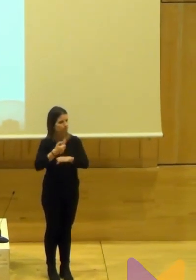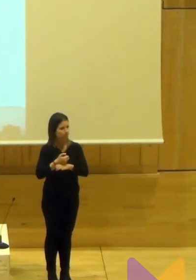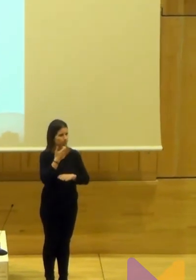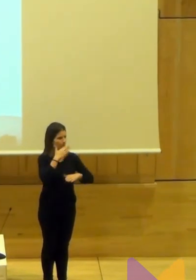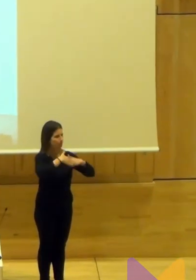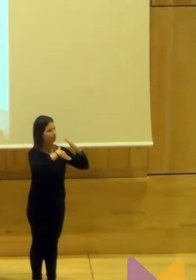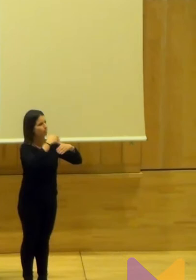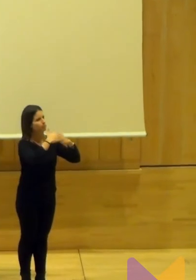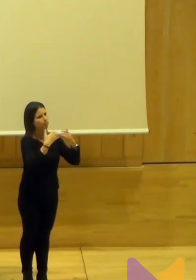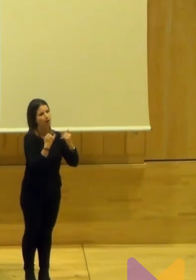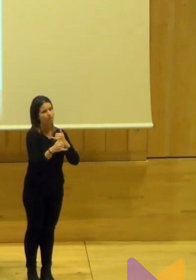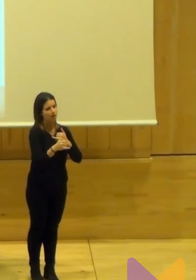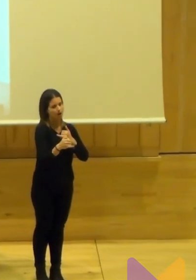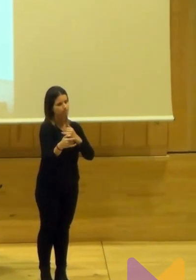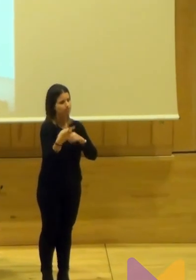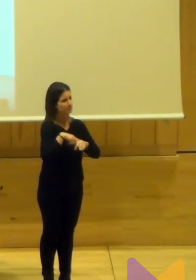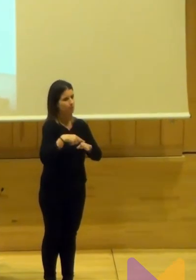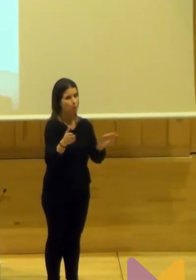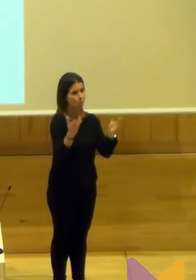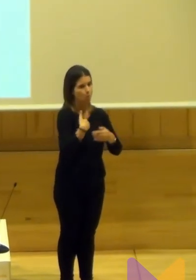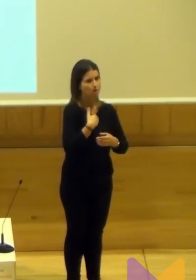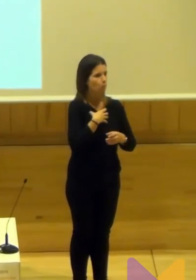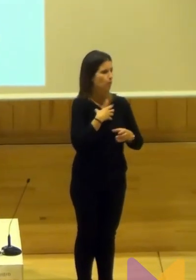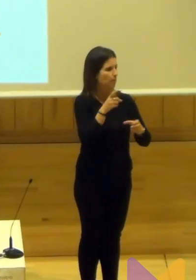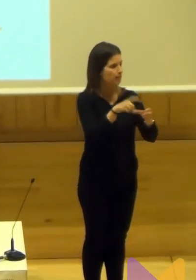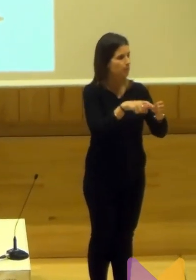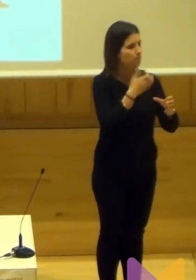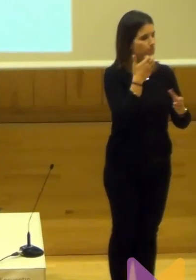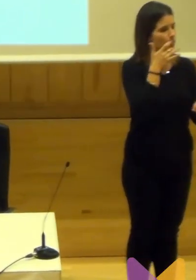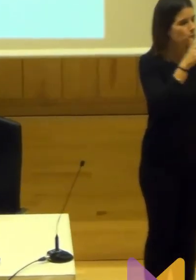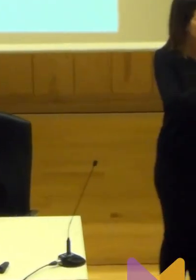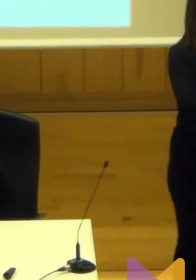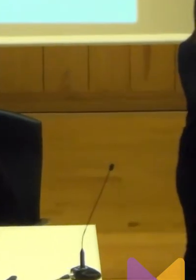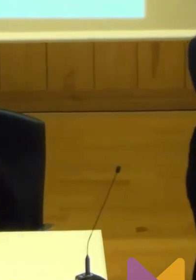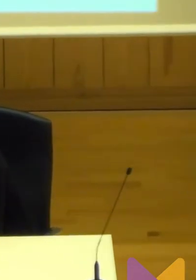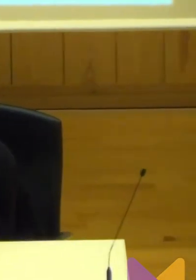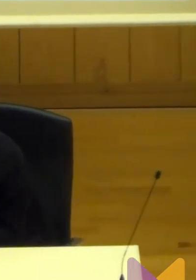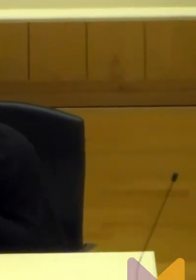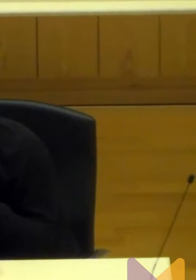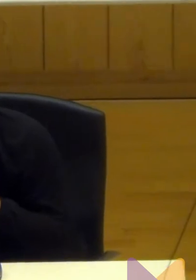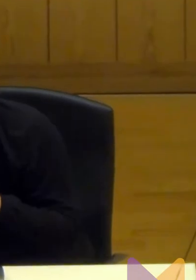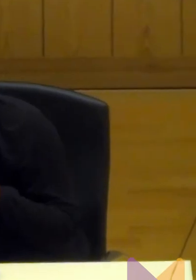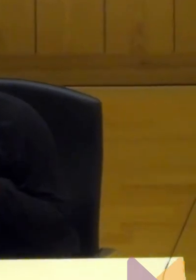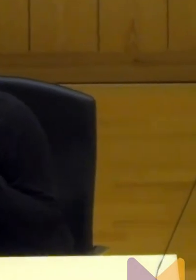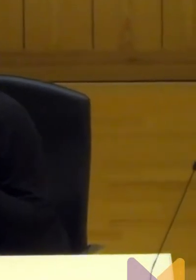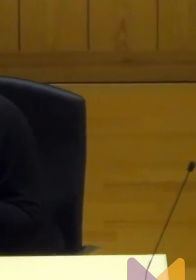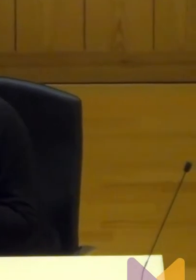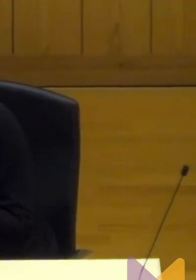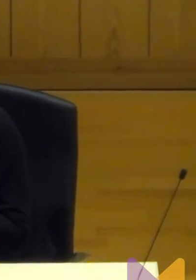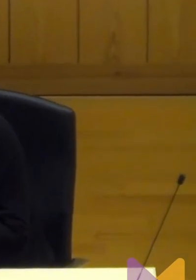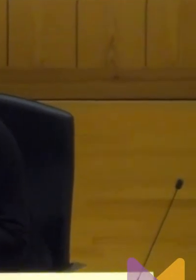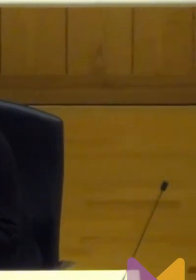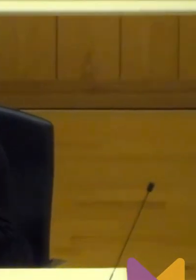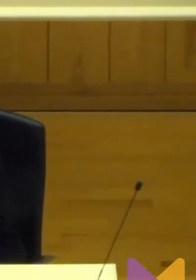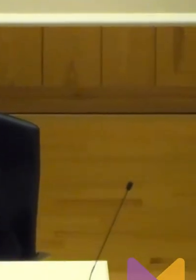si se pisan, pues probablemente alguien se quede sin hablar. Por lo tanto, cuando son de los diez minutos, siete los queremos dejar para exposición